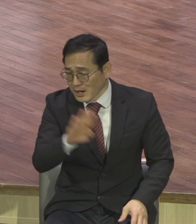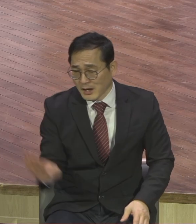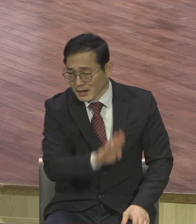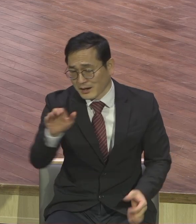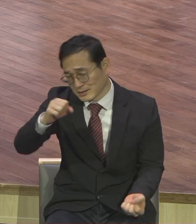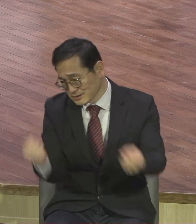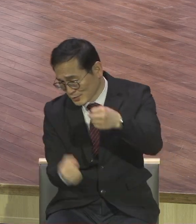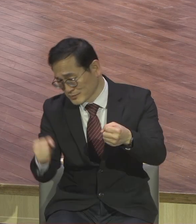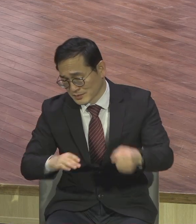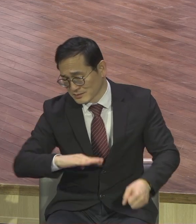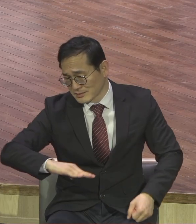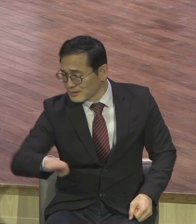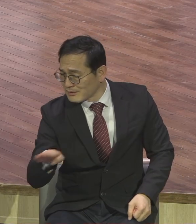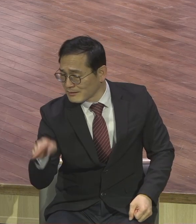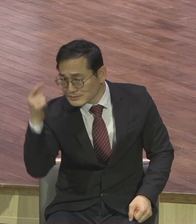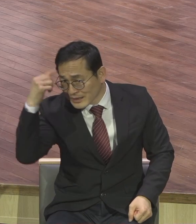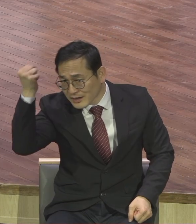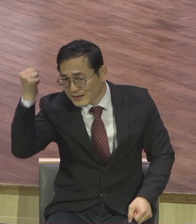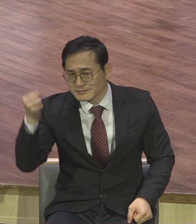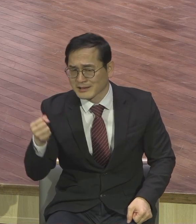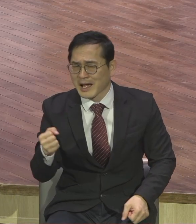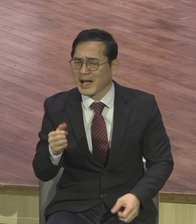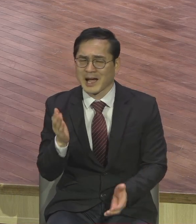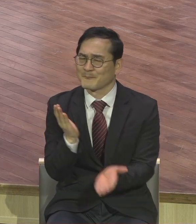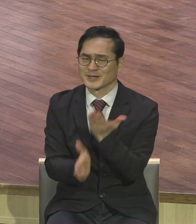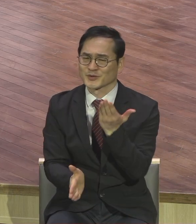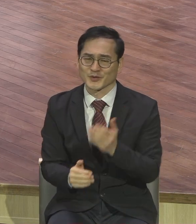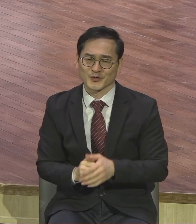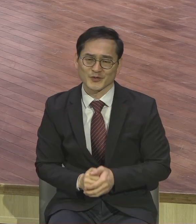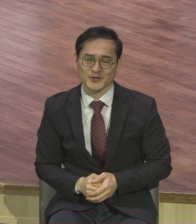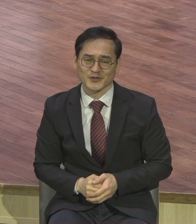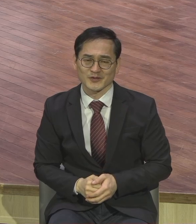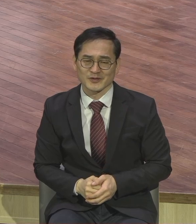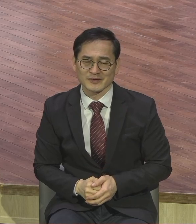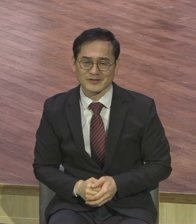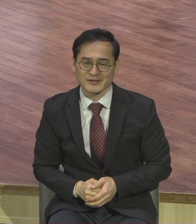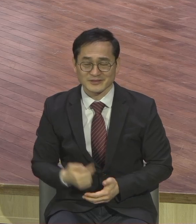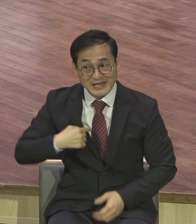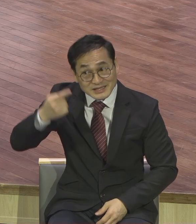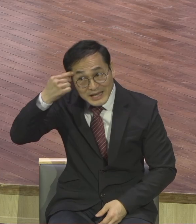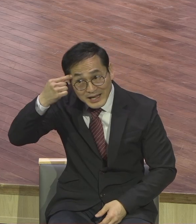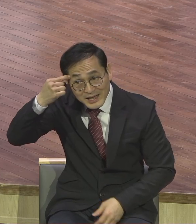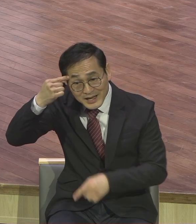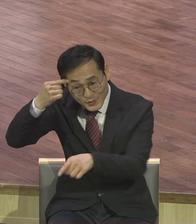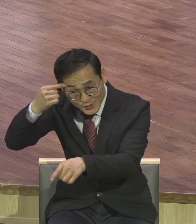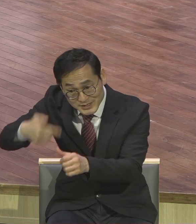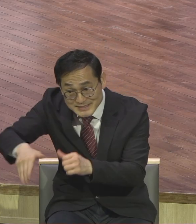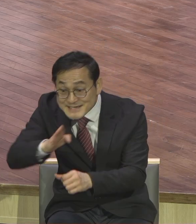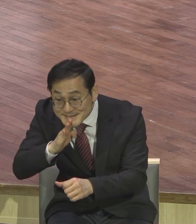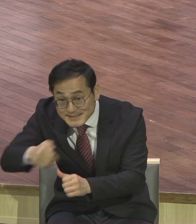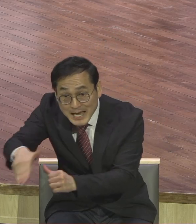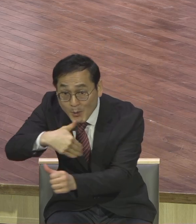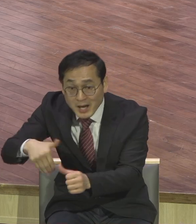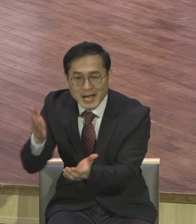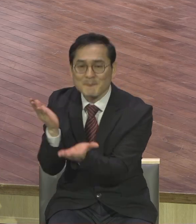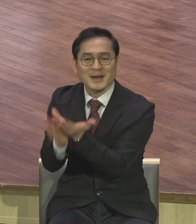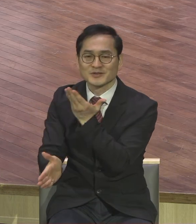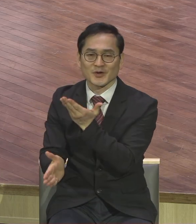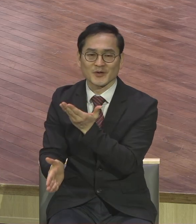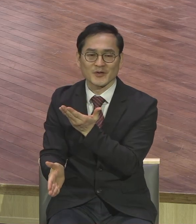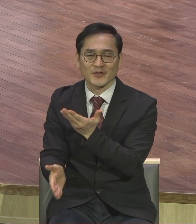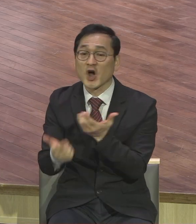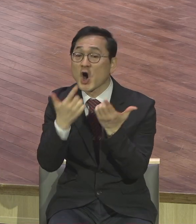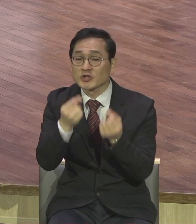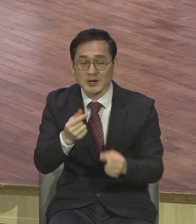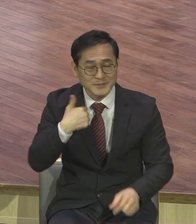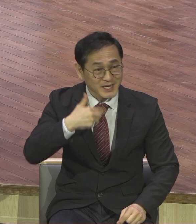말이요. 제가 왜 말씀드리냐면은 영적으로 우리가 현장을 회복하게 되면 내가